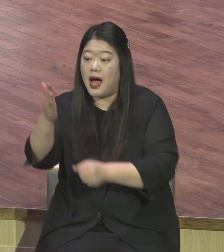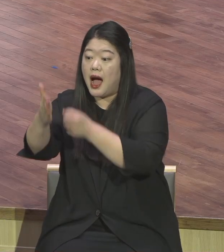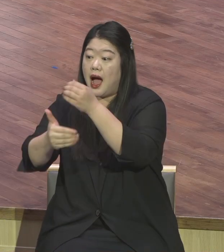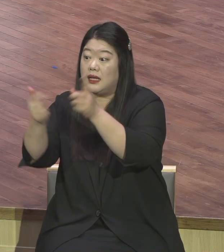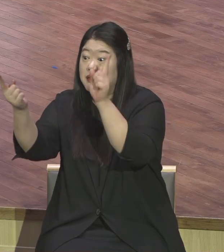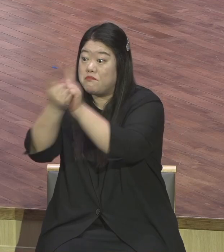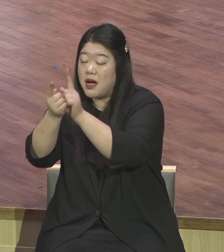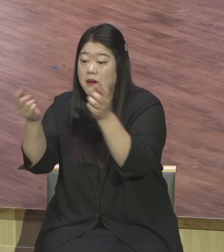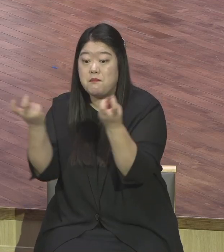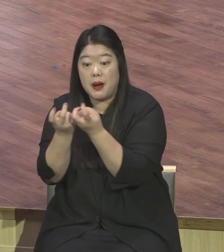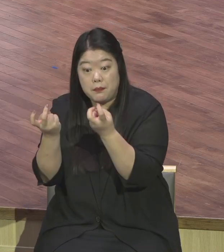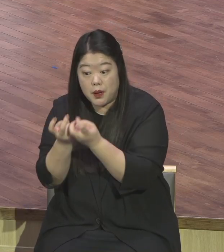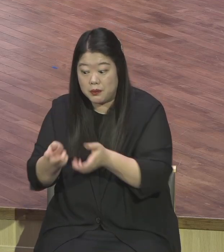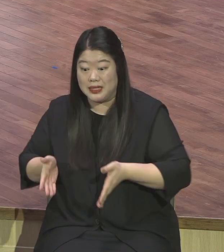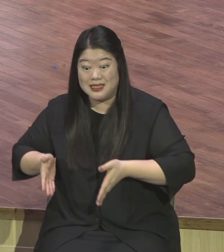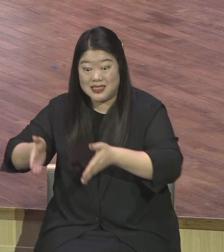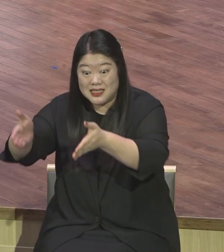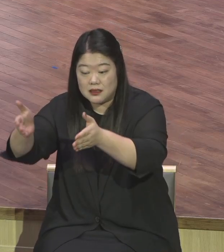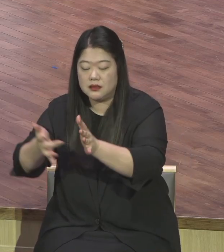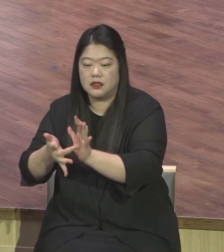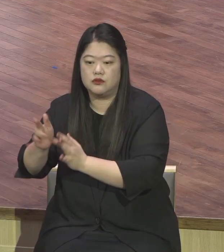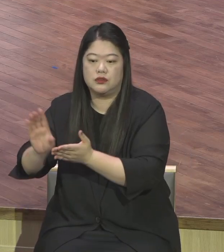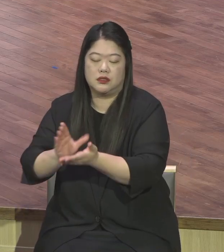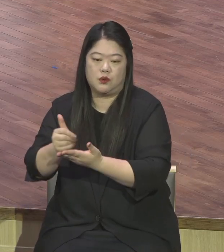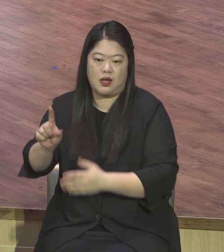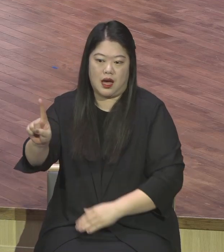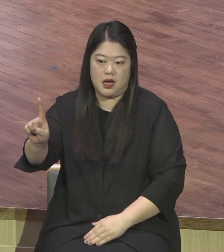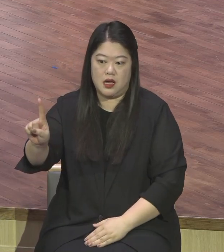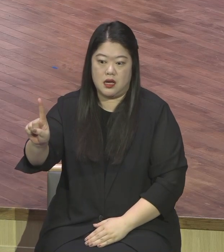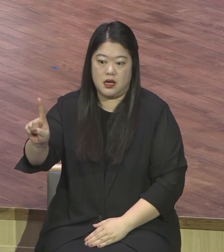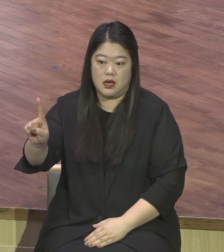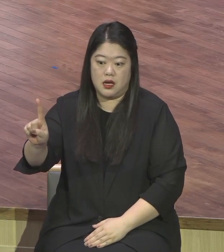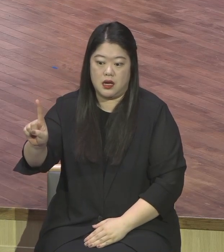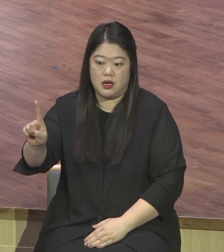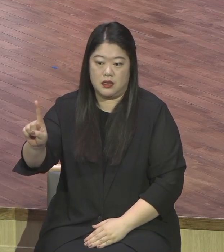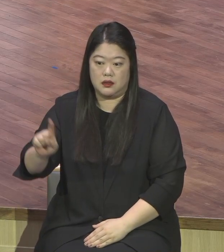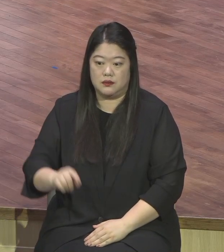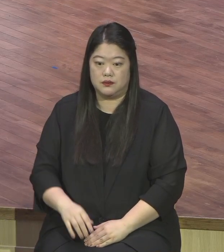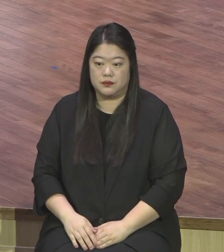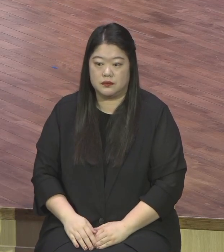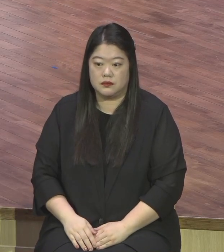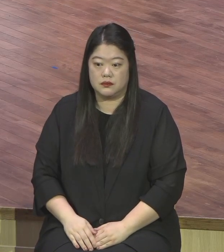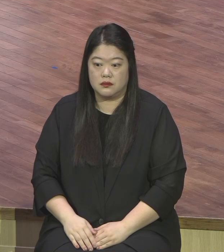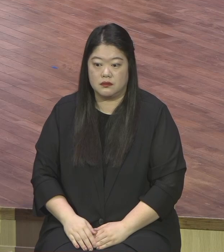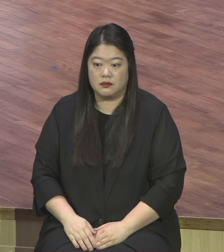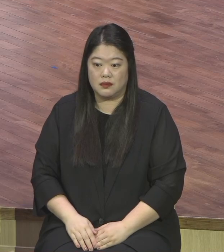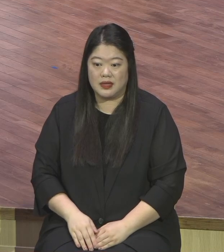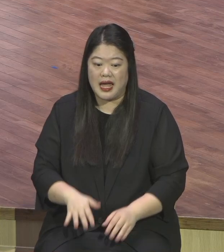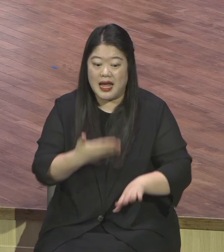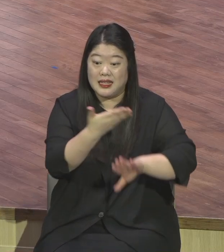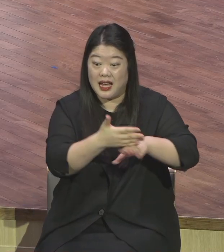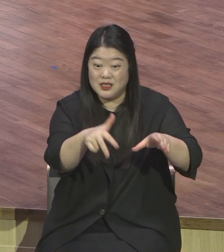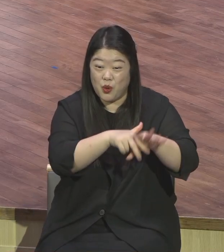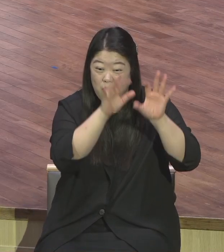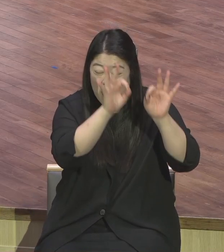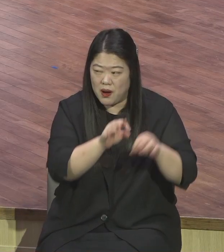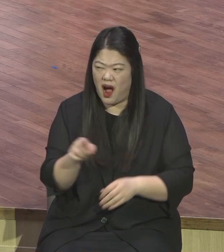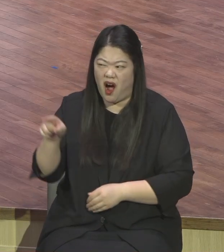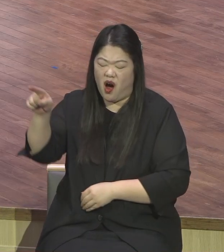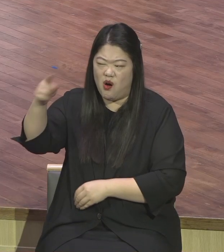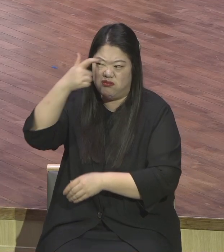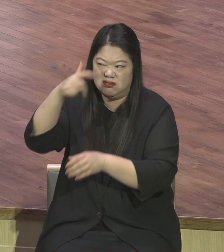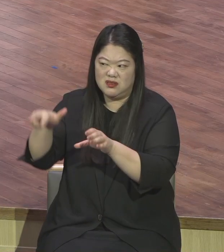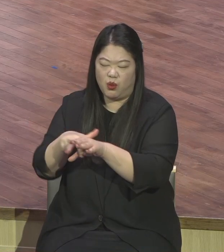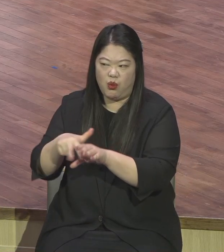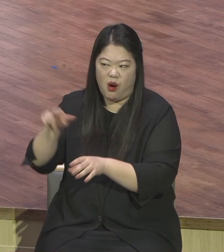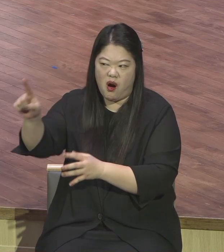없다. 예수 그리스도 외에. 뭐 기독교는 이적이다, 자기들만 구원 받는다, 그런 말에도 어쩔